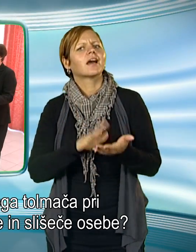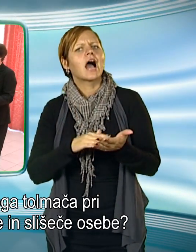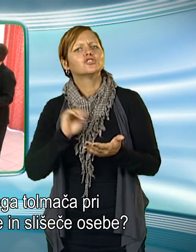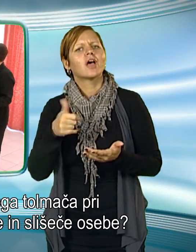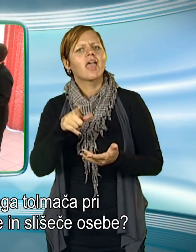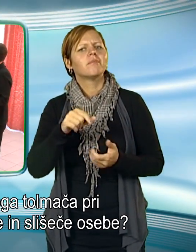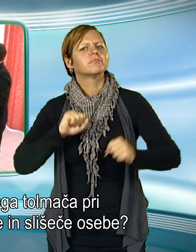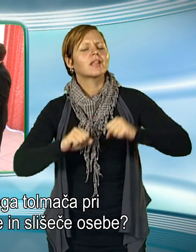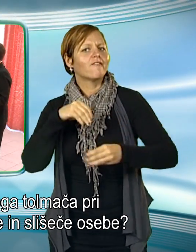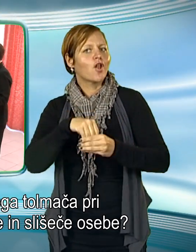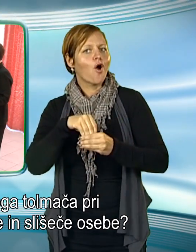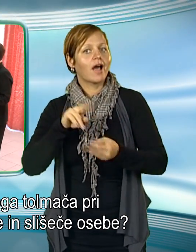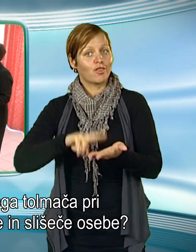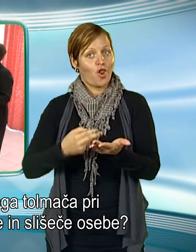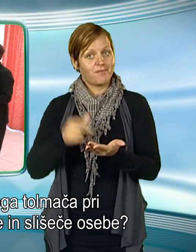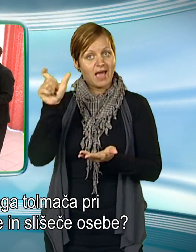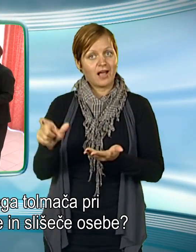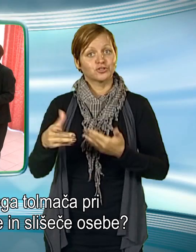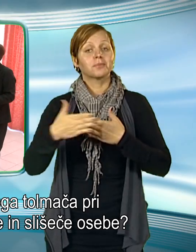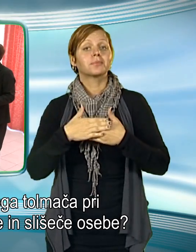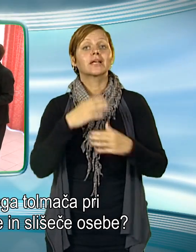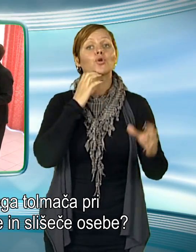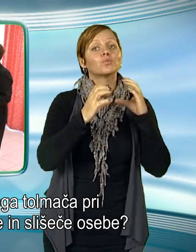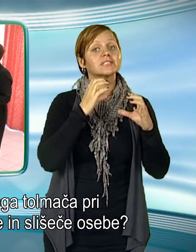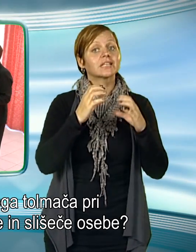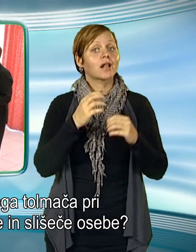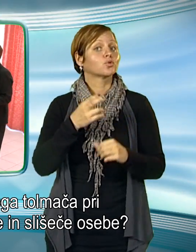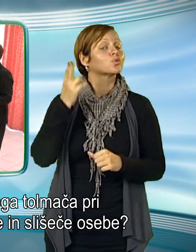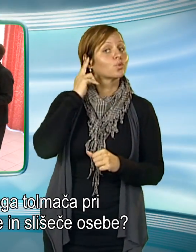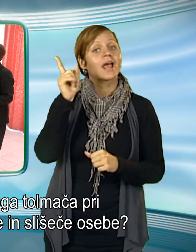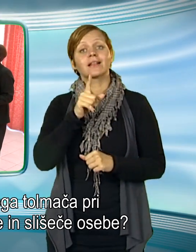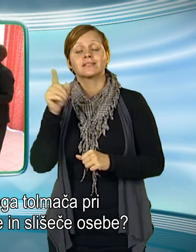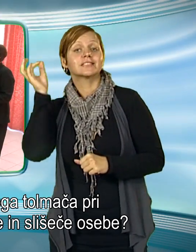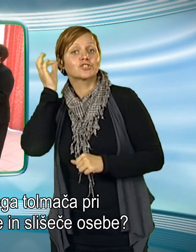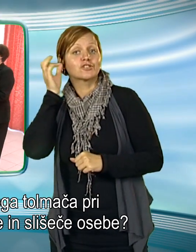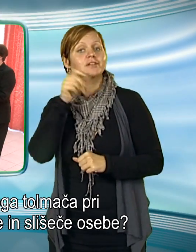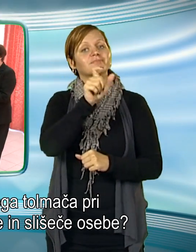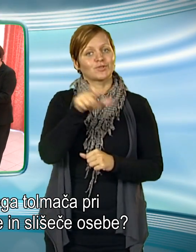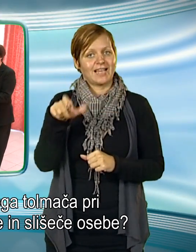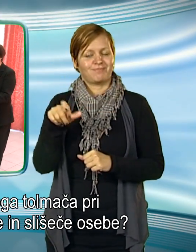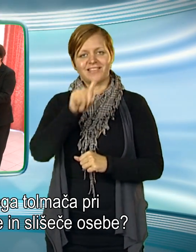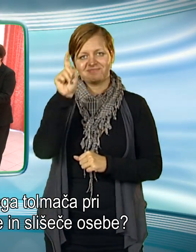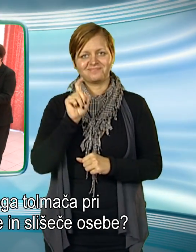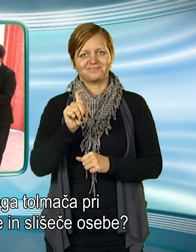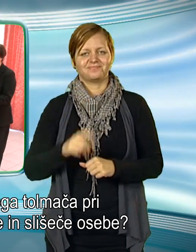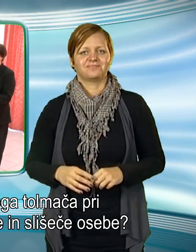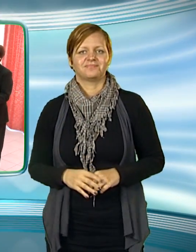In kakšna je vloga tolmača pri komuniciranju gluhe in slišeče osebe?